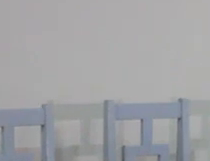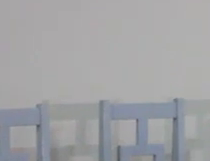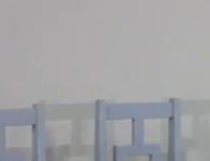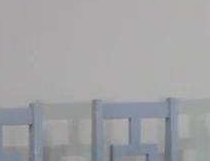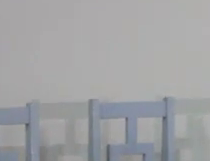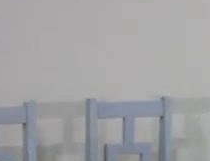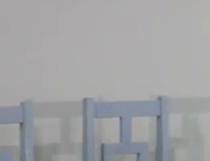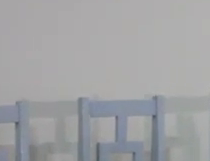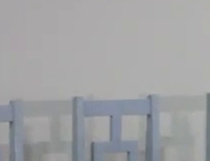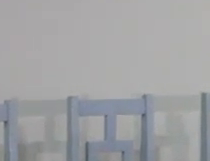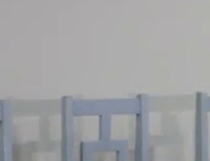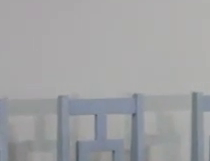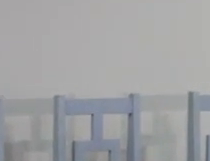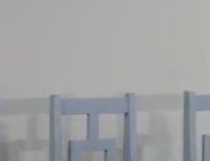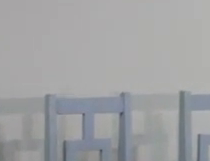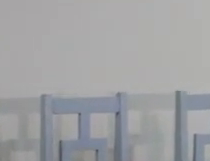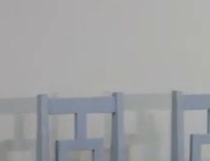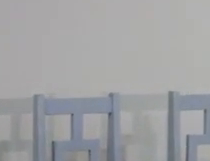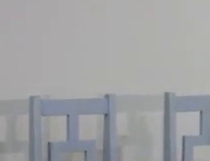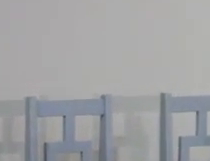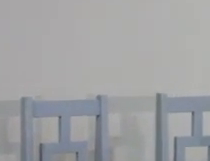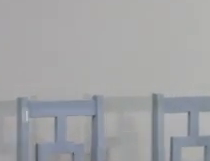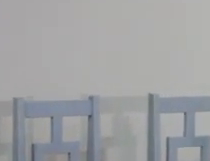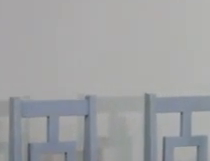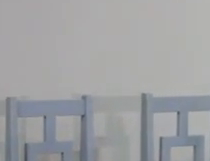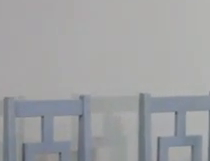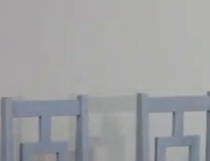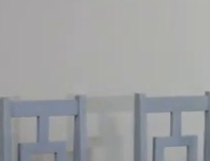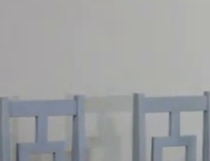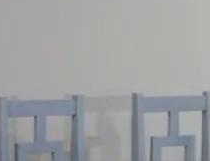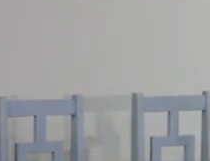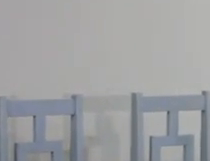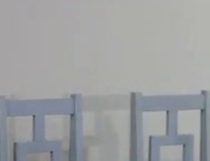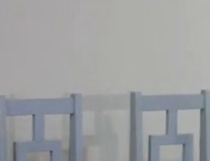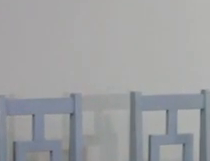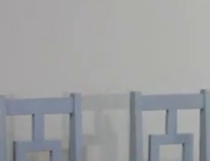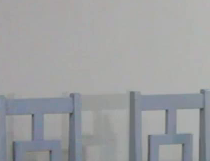prévia daquilo que se tornou uma lei estadual. Muito bem.